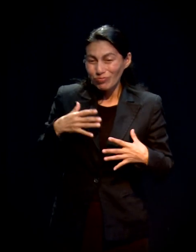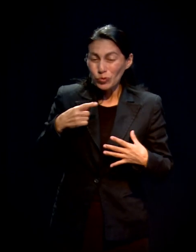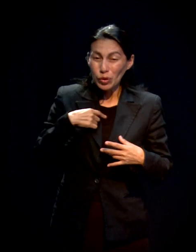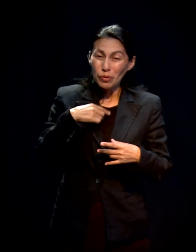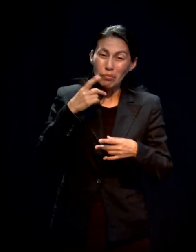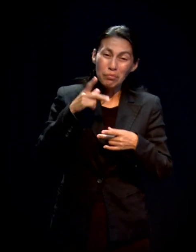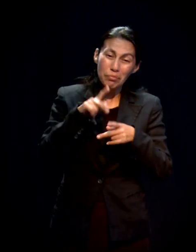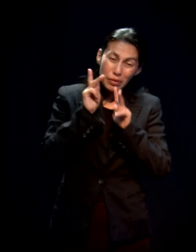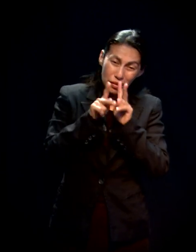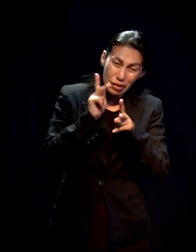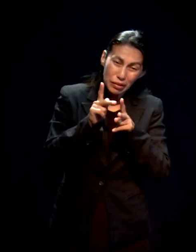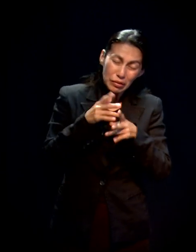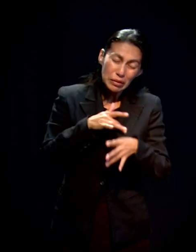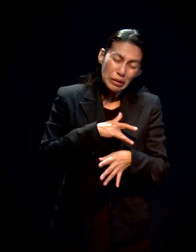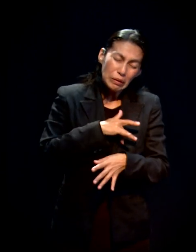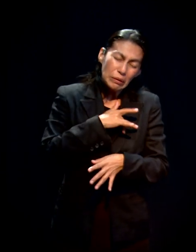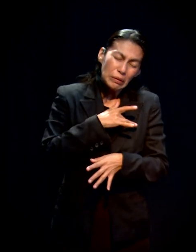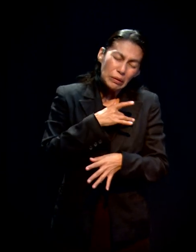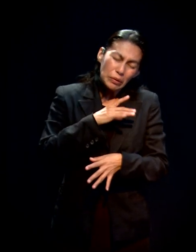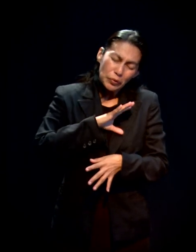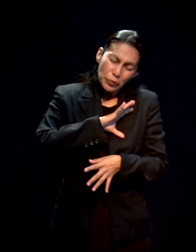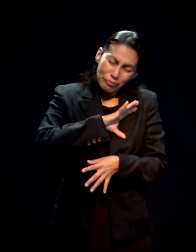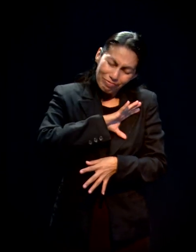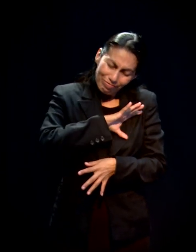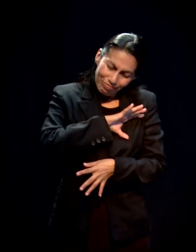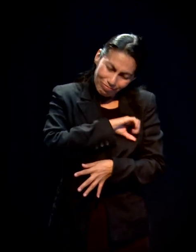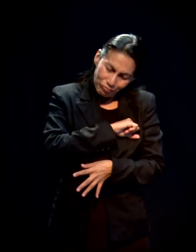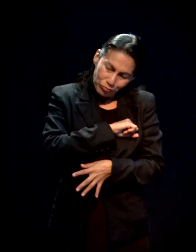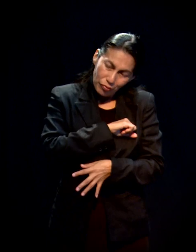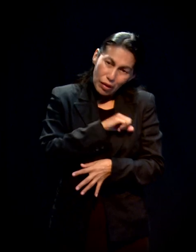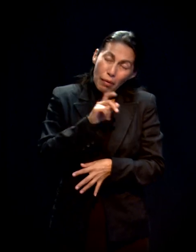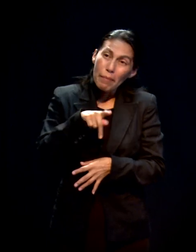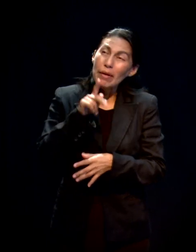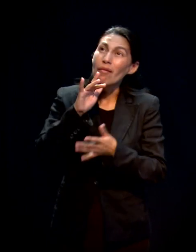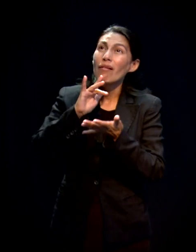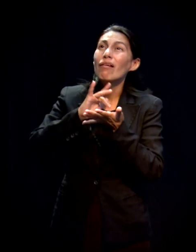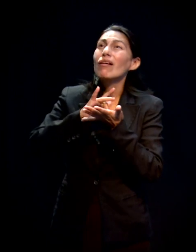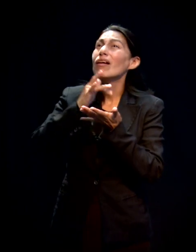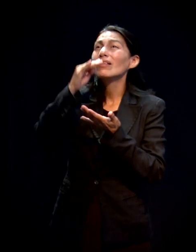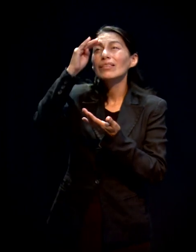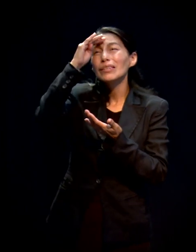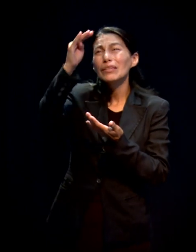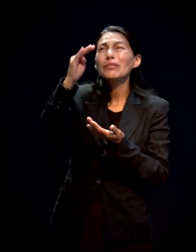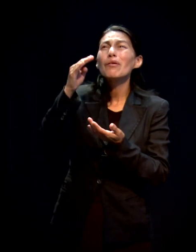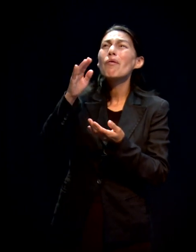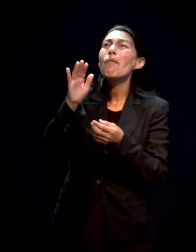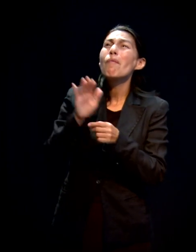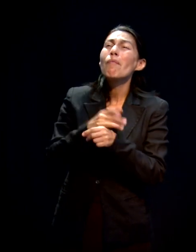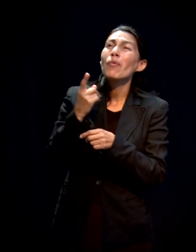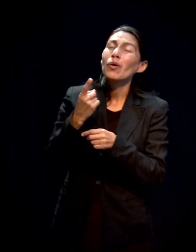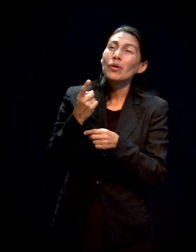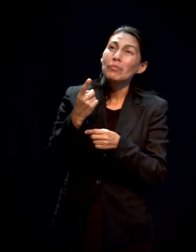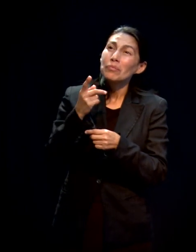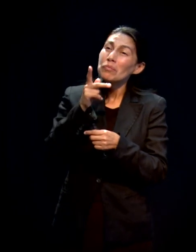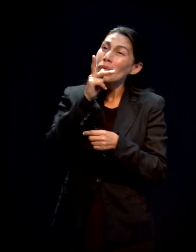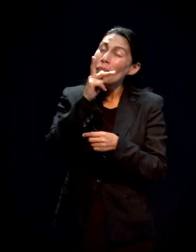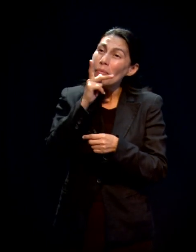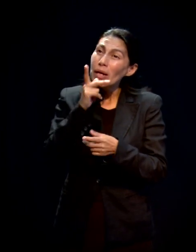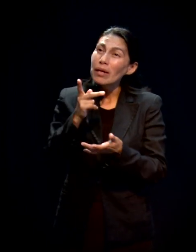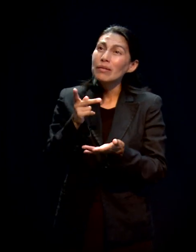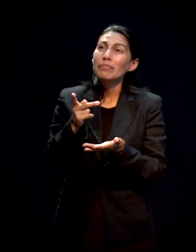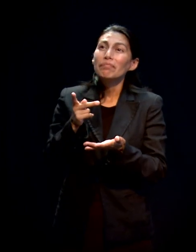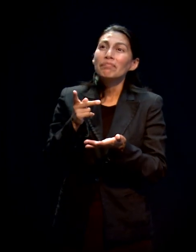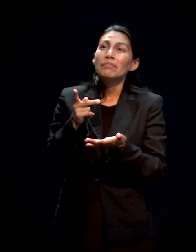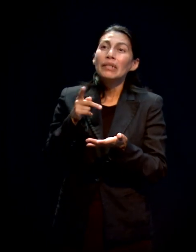cuento pero le doy gracias a dios porque esa decisión de mi papá esa enfermedad que yo tuve y que